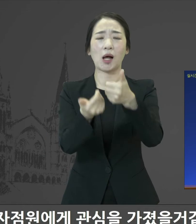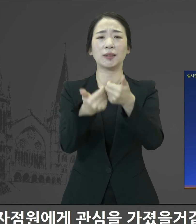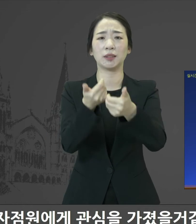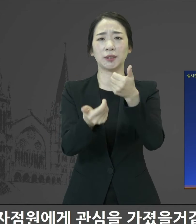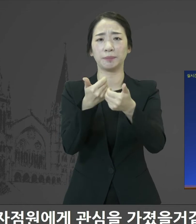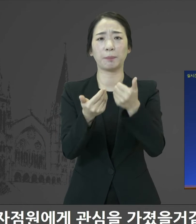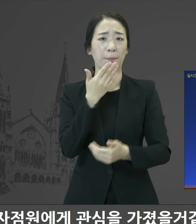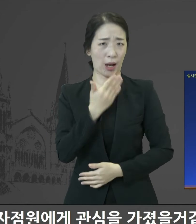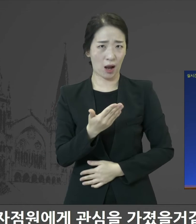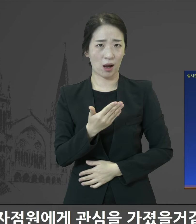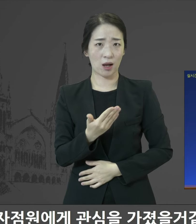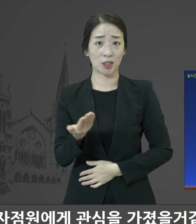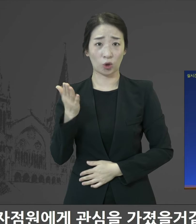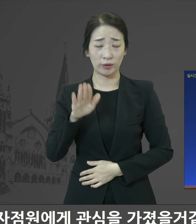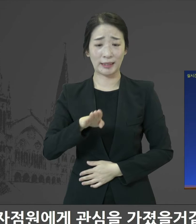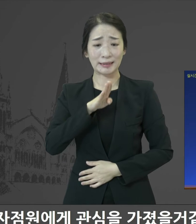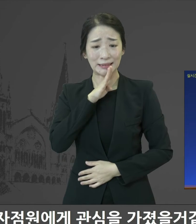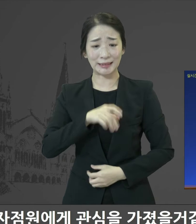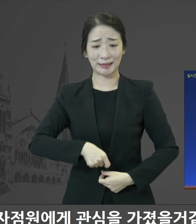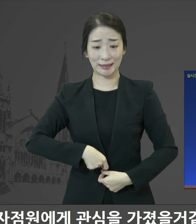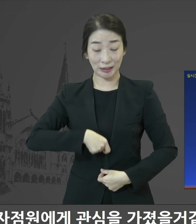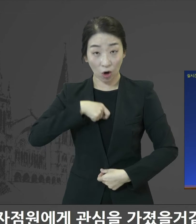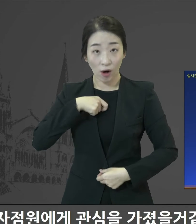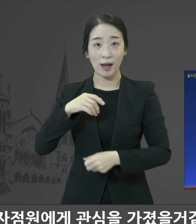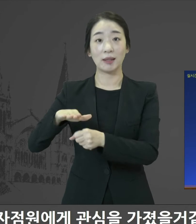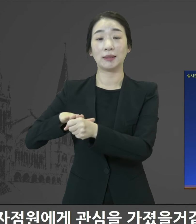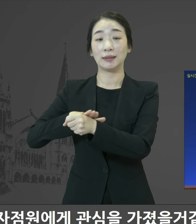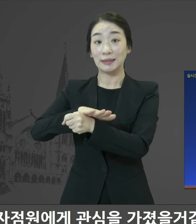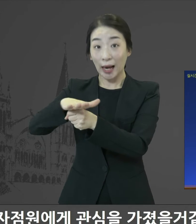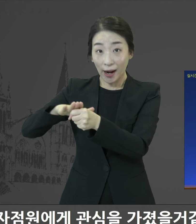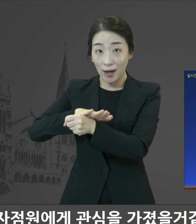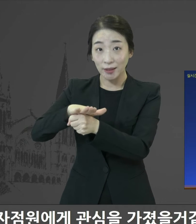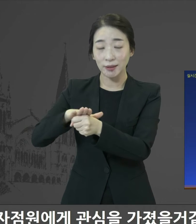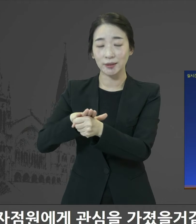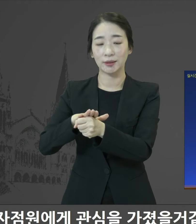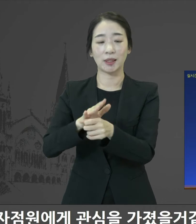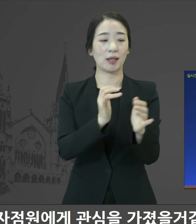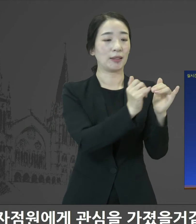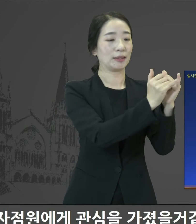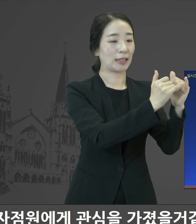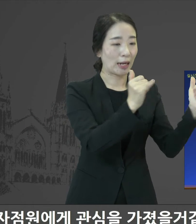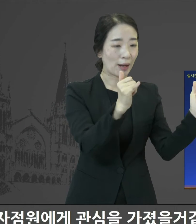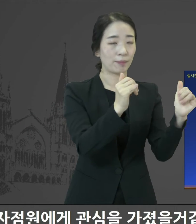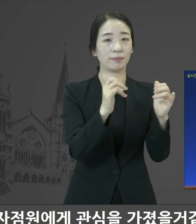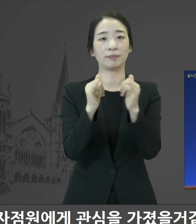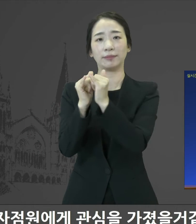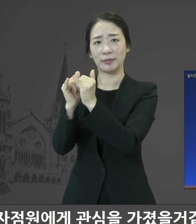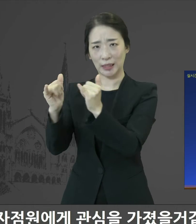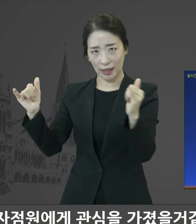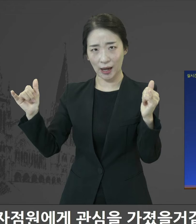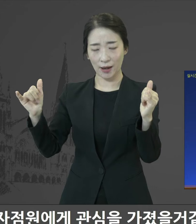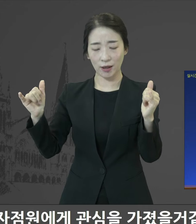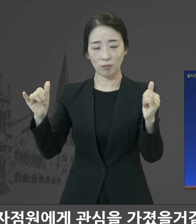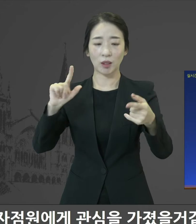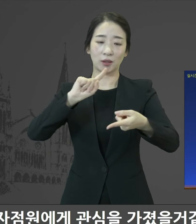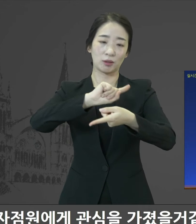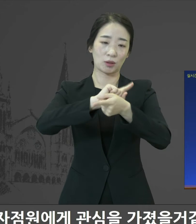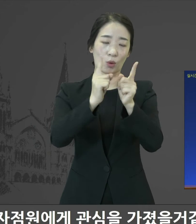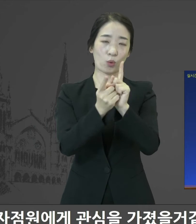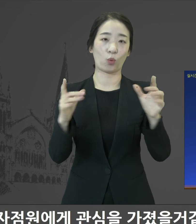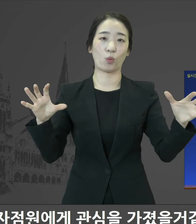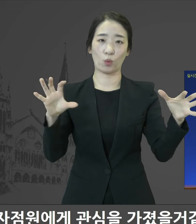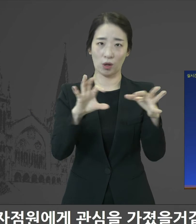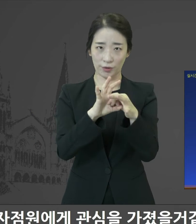정말 진정한 사랑은 사람과 사람을 이어줍니다. 그래서 예수님께서 하신 그